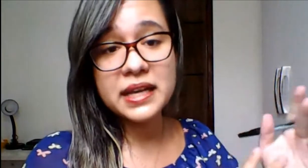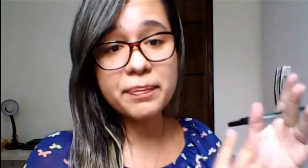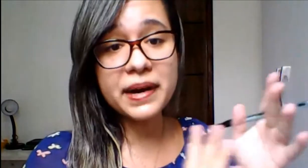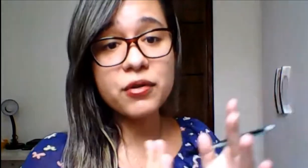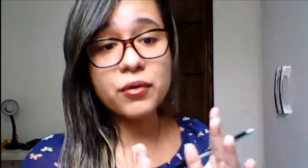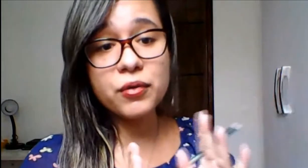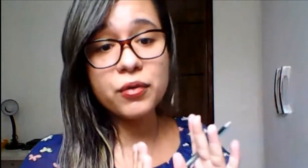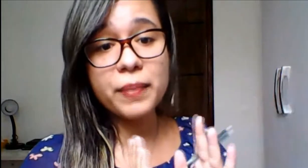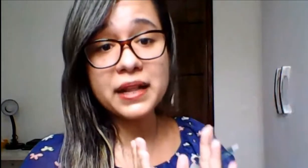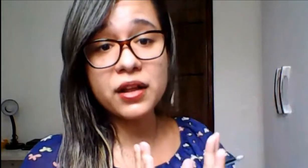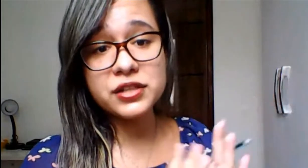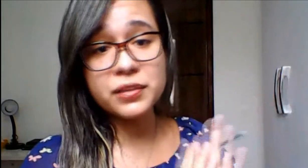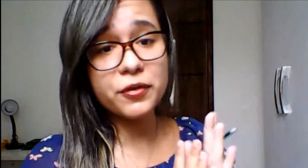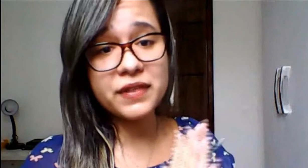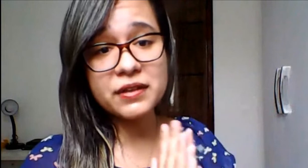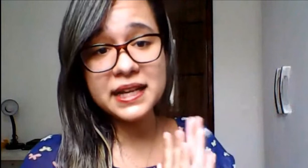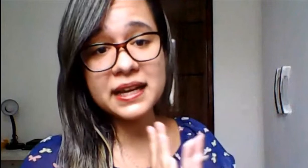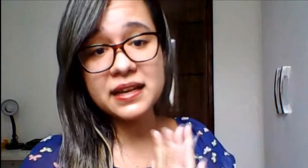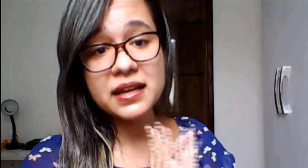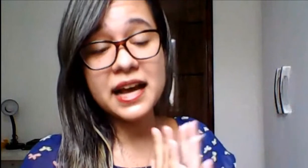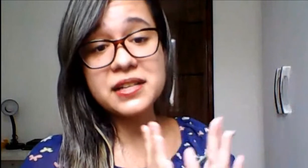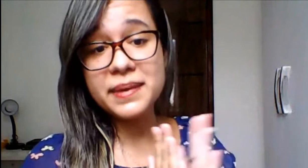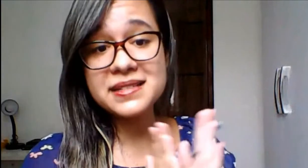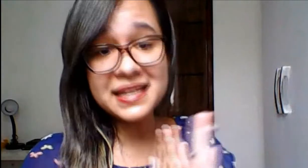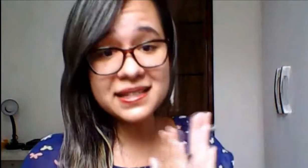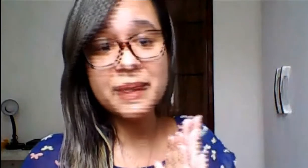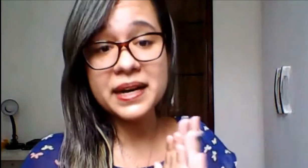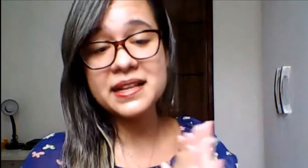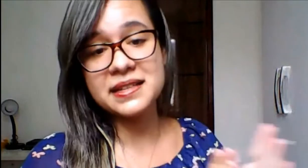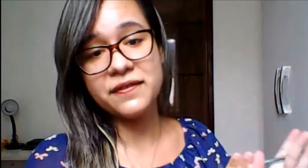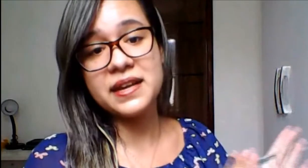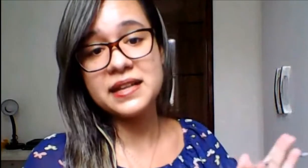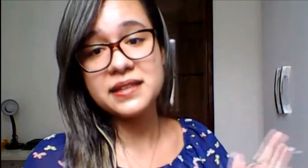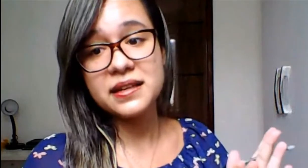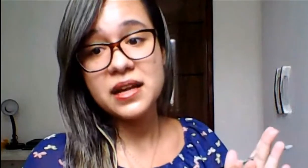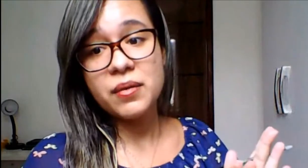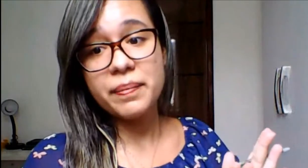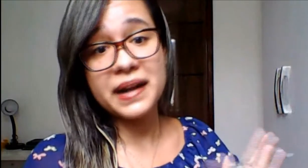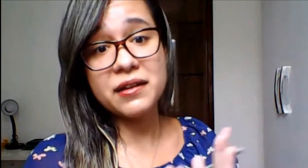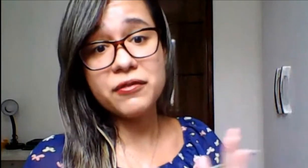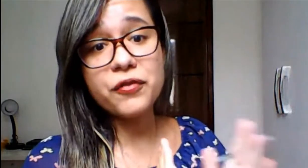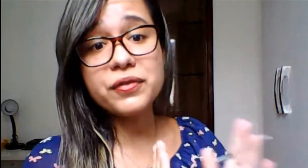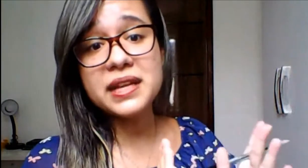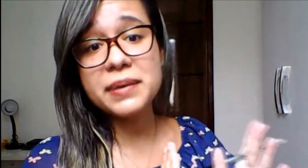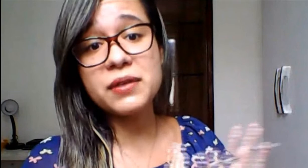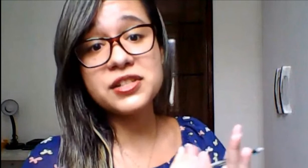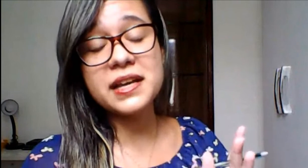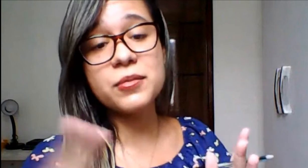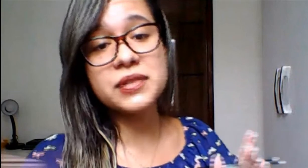para o patógeno, para o vírus ali. A gente precisa aprender essa diferença para não confundir, para não achar que mosquito